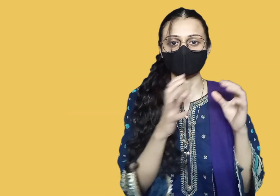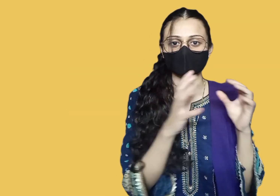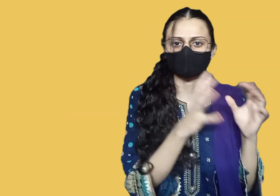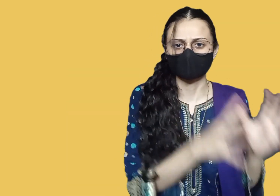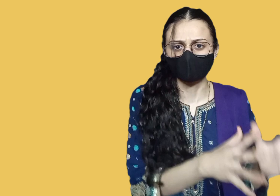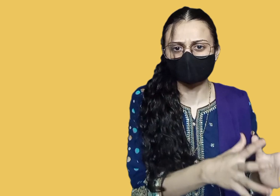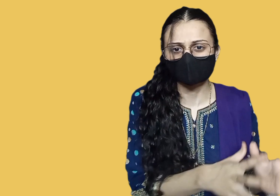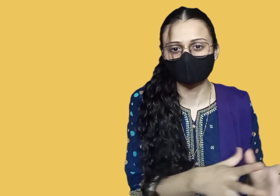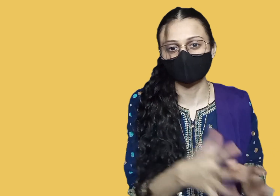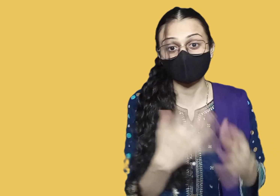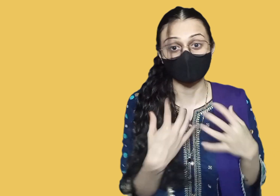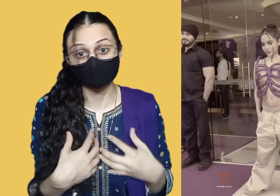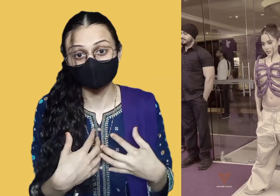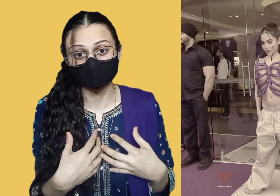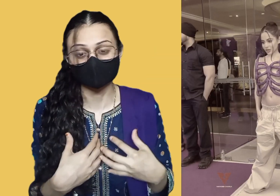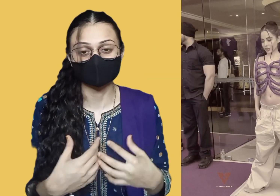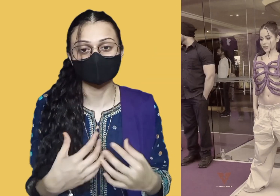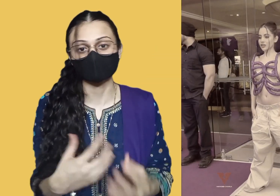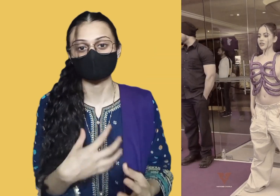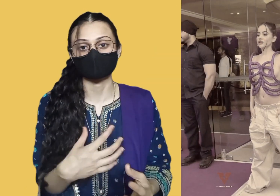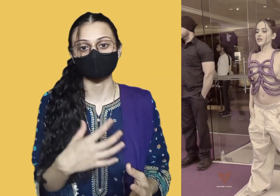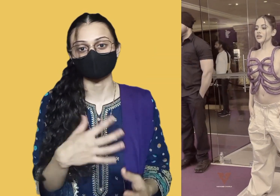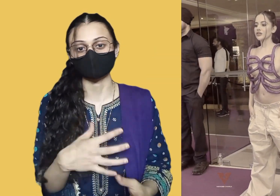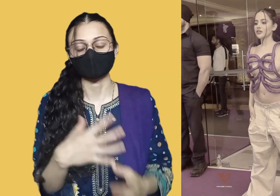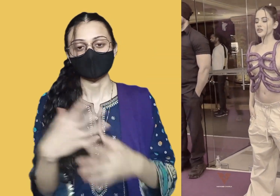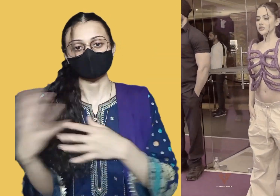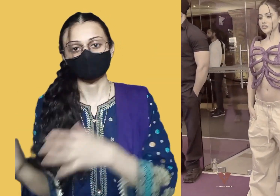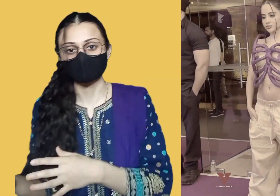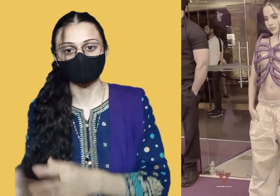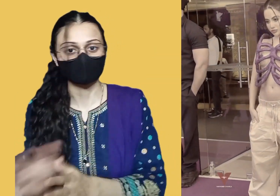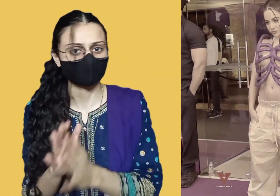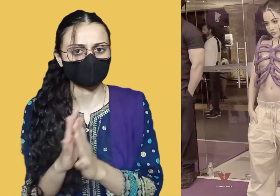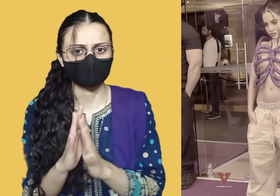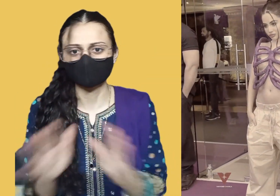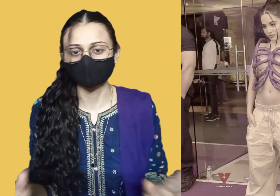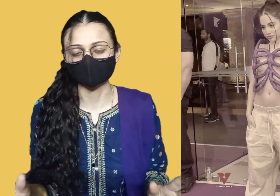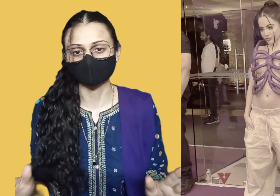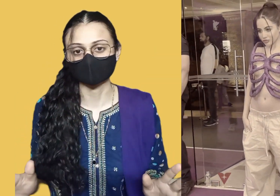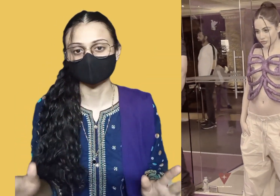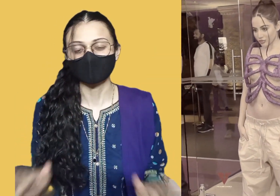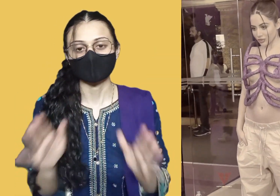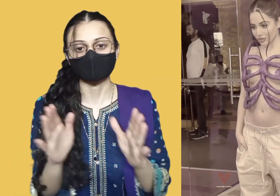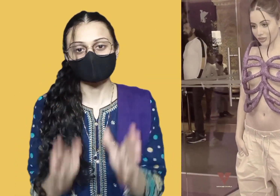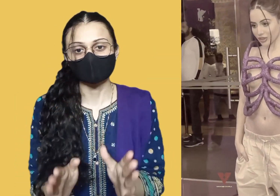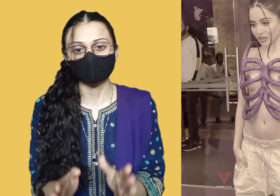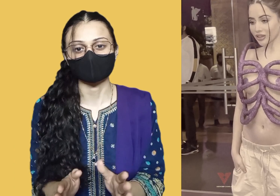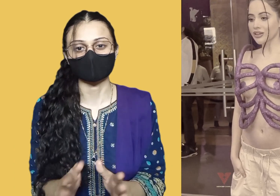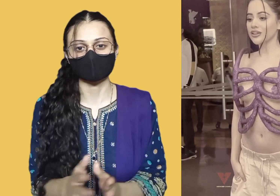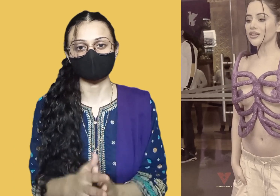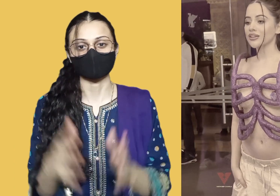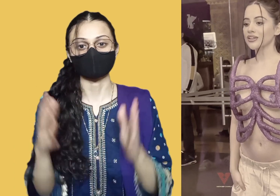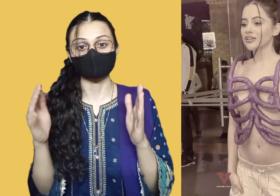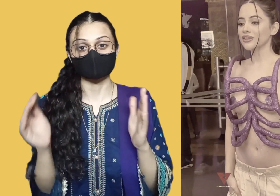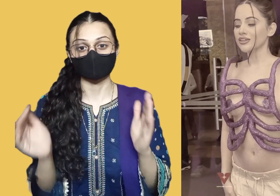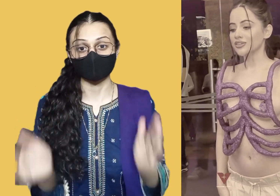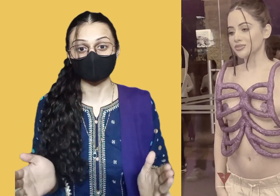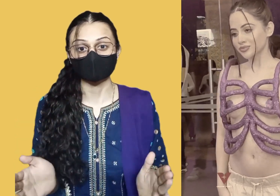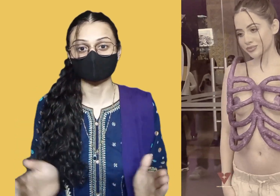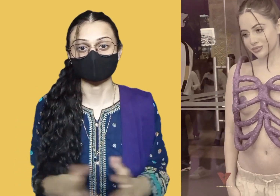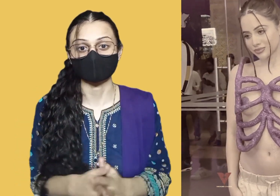कुछ पोजेस लो और हम एक्टिंग करेंगे कि हम जो है वो इधर जा रहे हैं और हमें बिल्कुल भी पता नहीं है। तो ये सेलिब्रिटीज़ जो हैं वो इस तरह एक्ट करते हैं कि